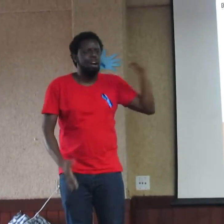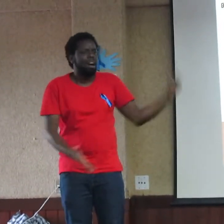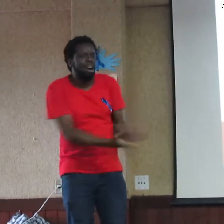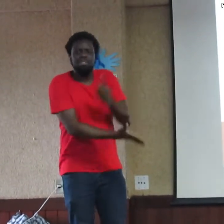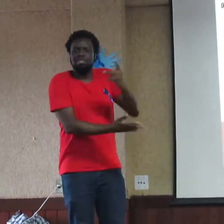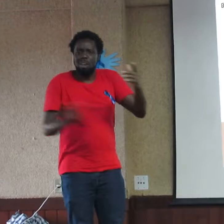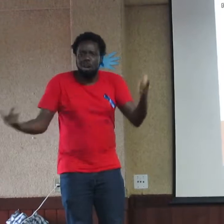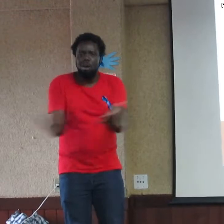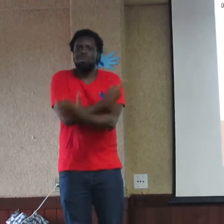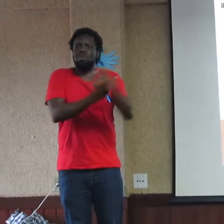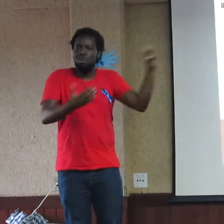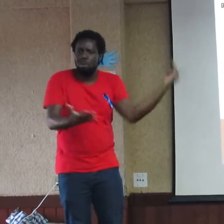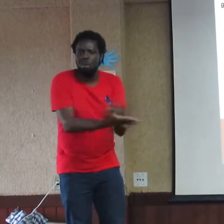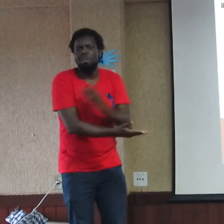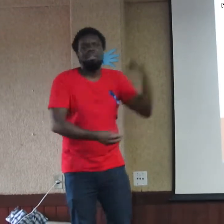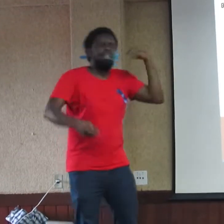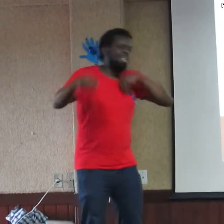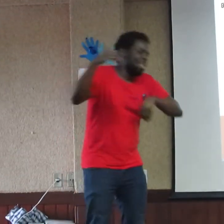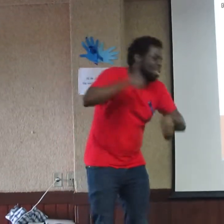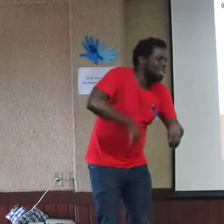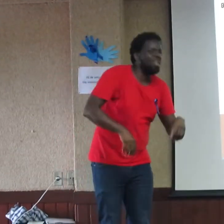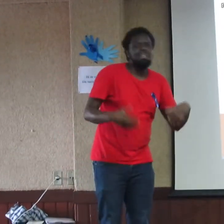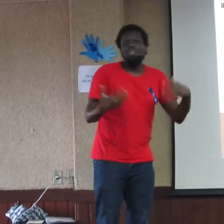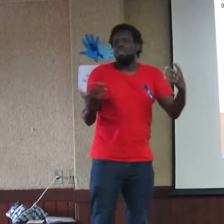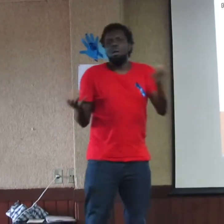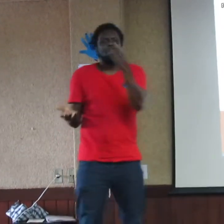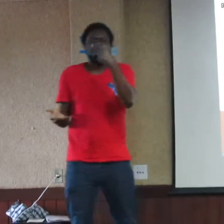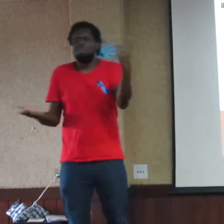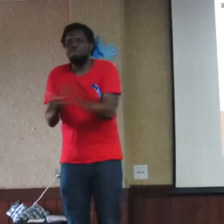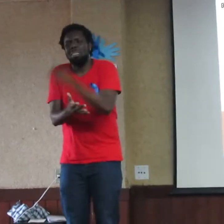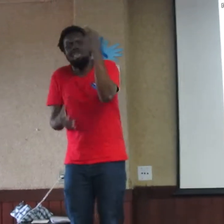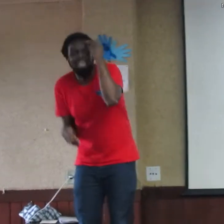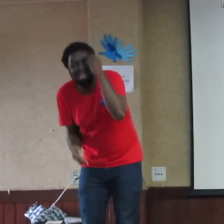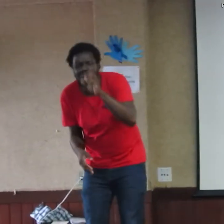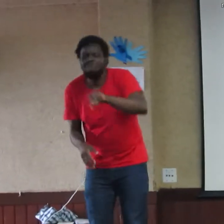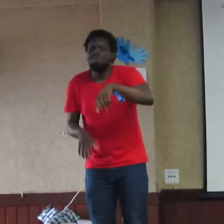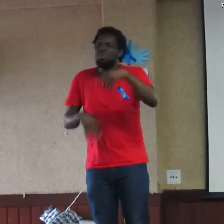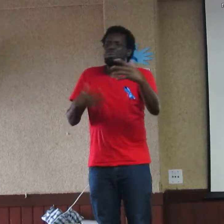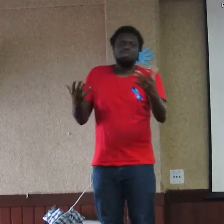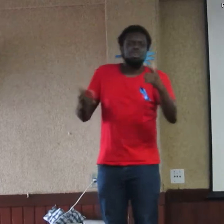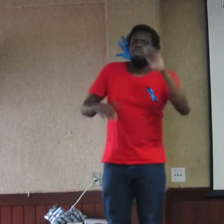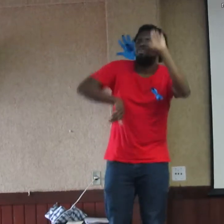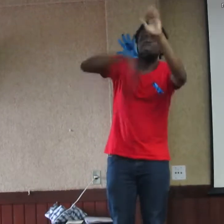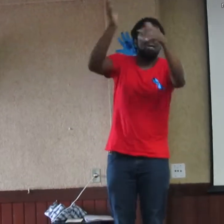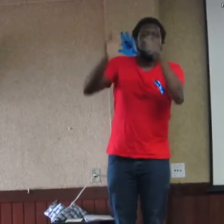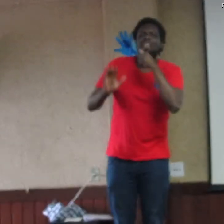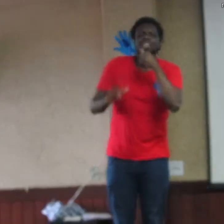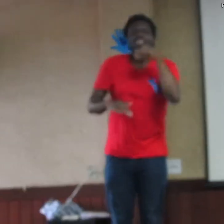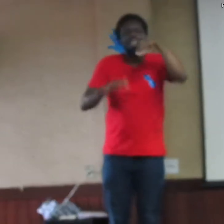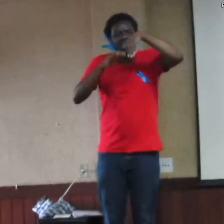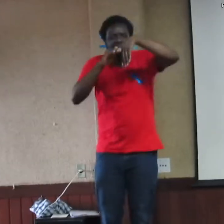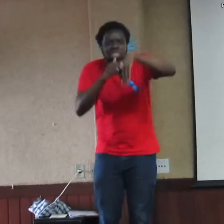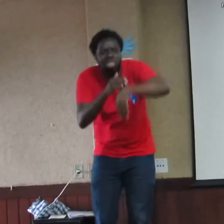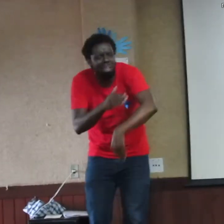continua sofrendo. Claro que com um grau menor, mas muitos surdos às vezes sofrem depressão, cometem